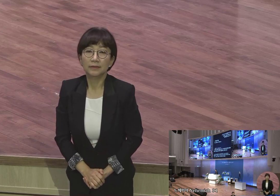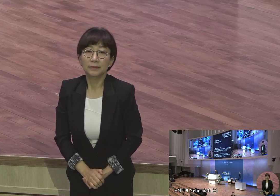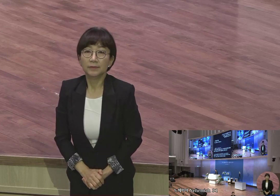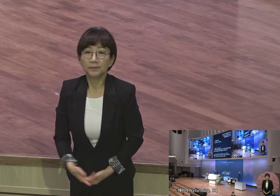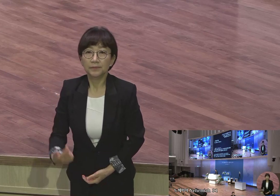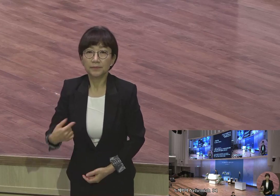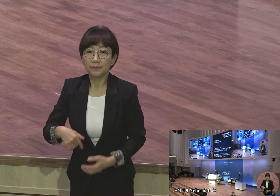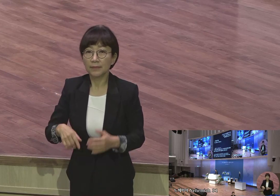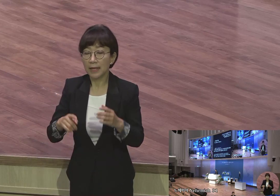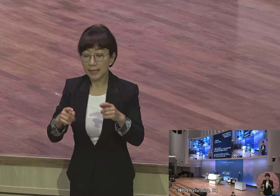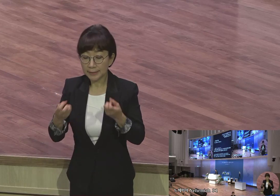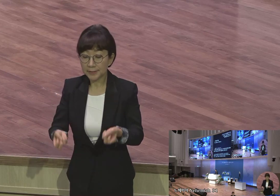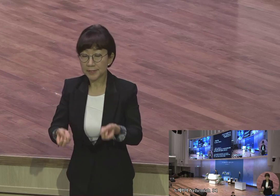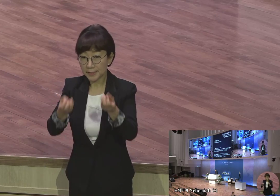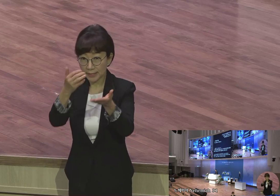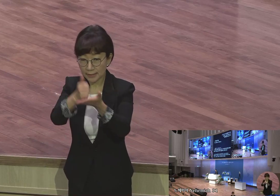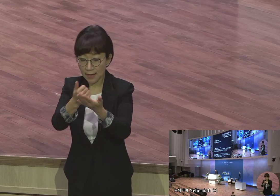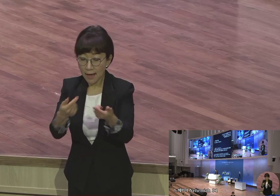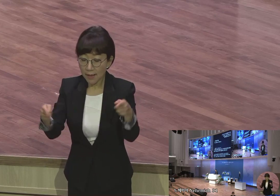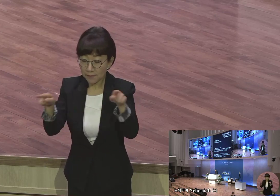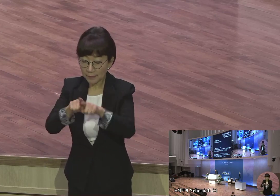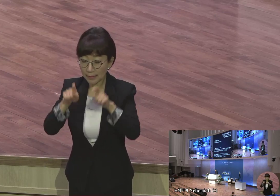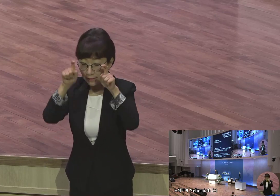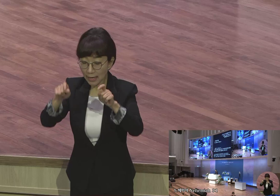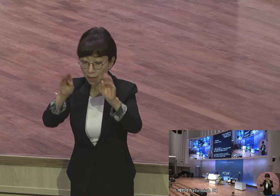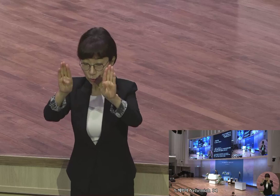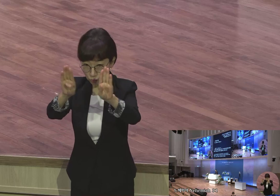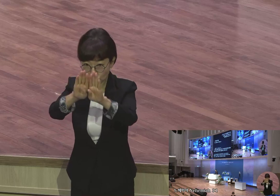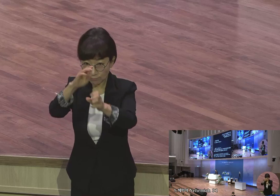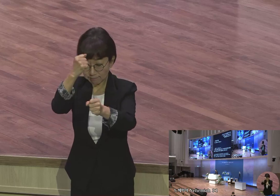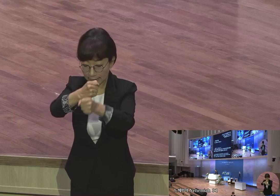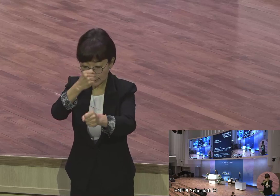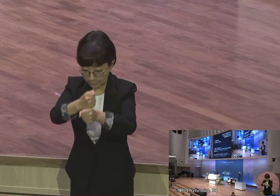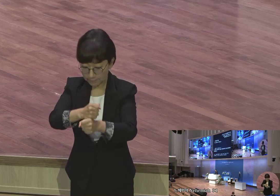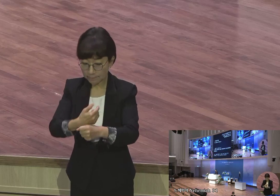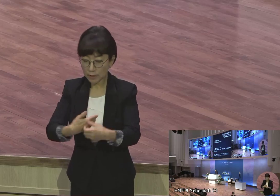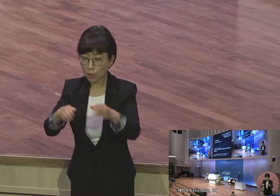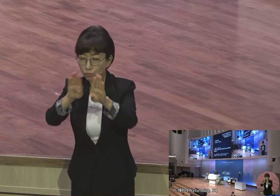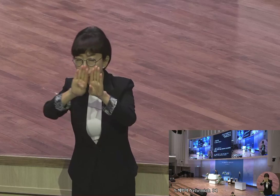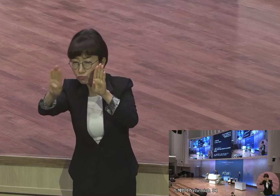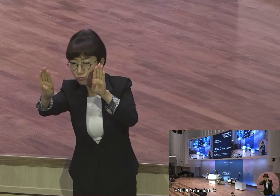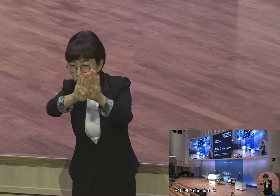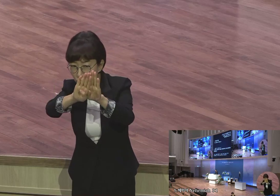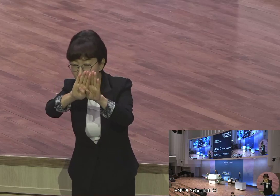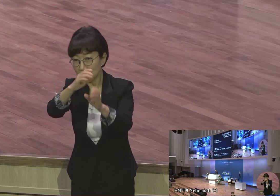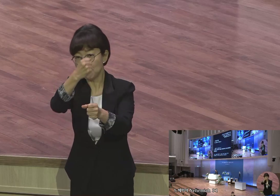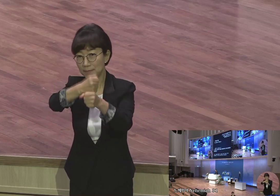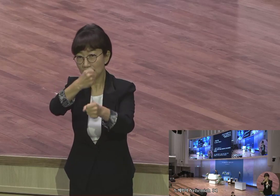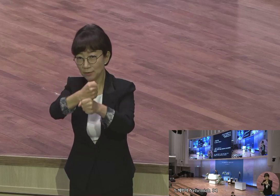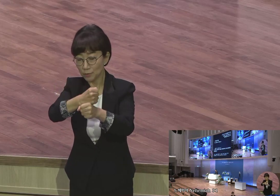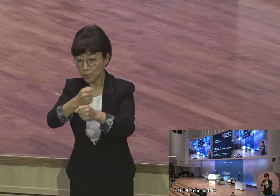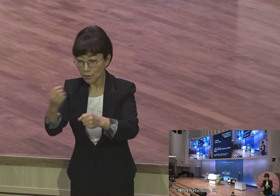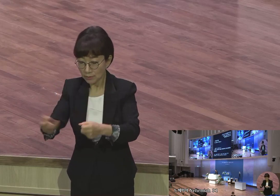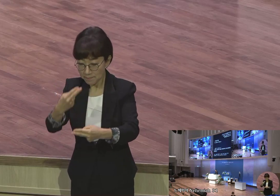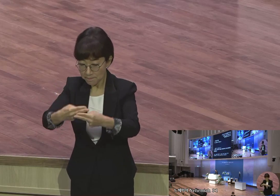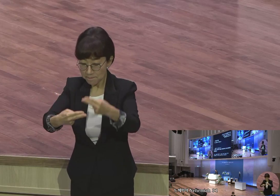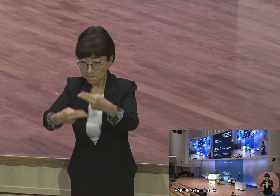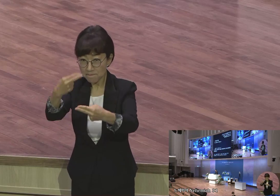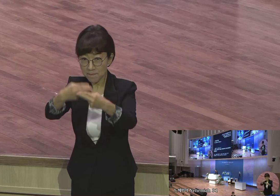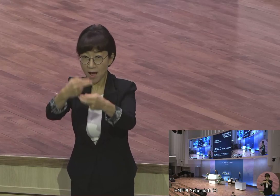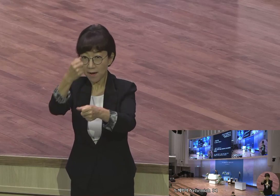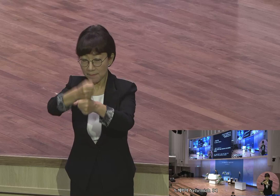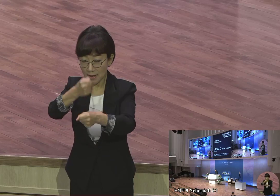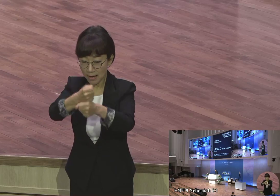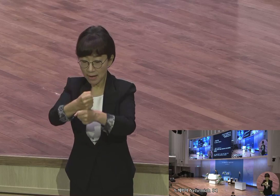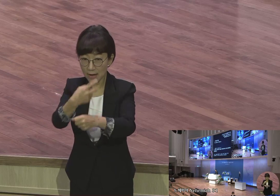형제 제사장들과 함께 일어나 양문을 건축하여 성벽하고 문짝을 달고 또 성벽을 건축하여 한미야